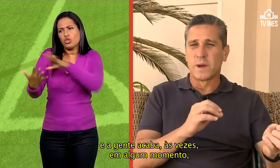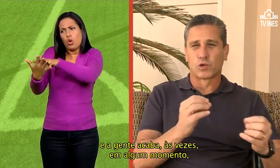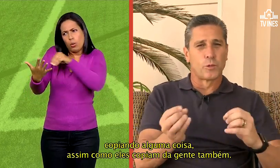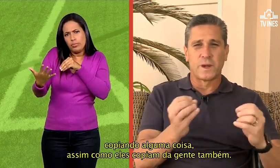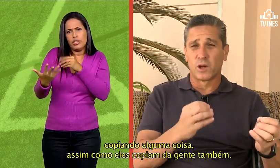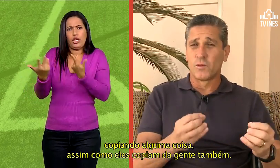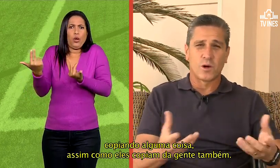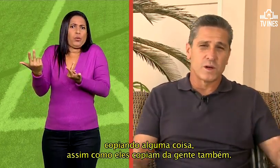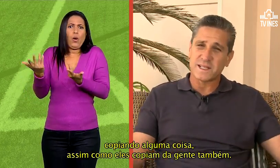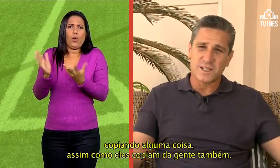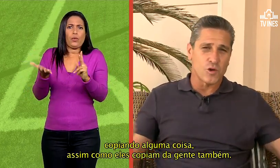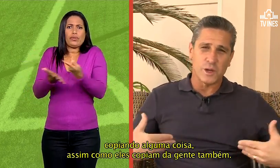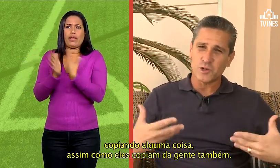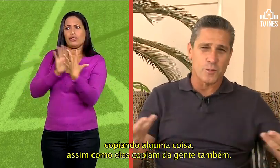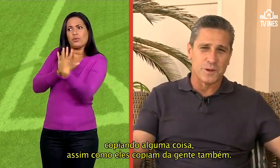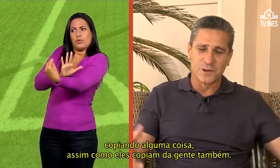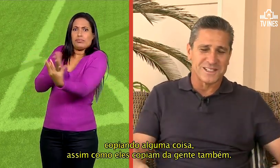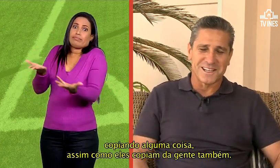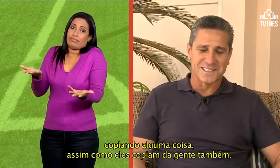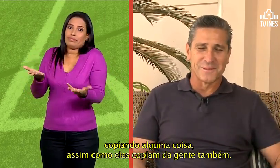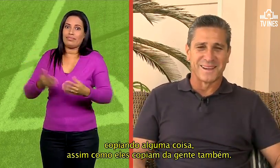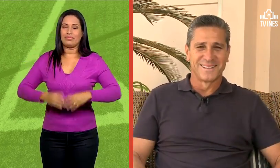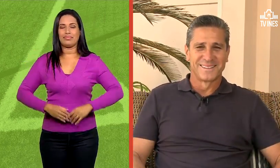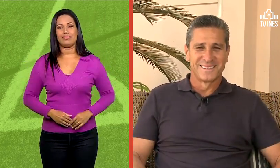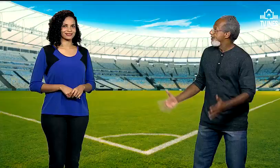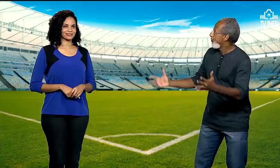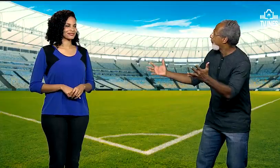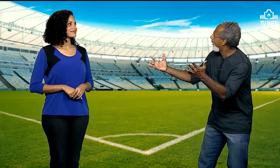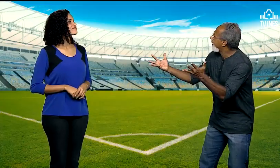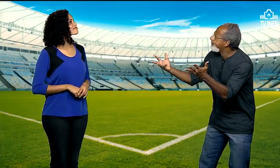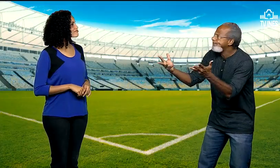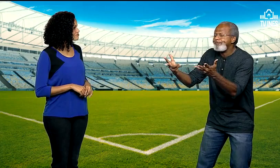vezes, em algum momento, copiando alguma coisa, assim como eles copiam da gente também.